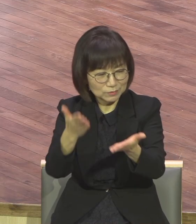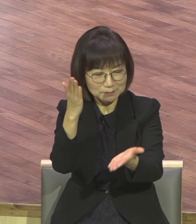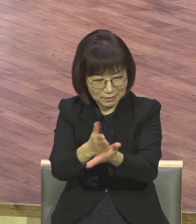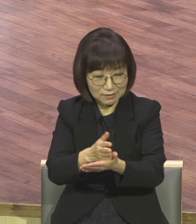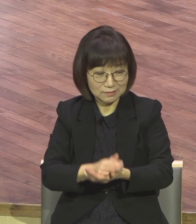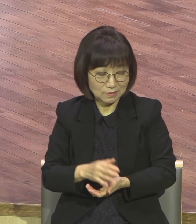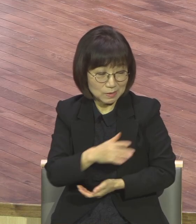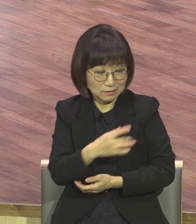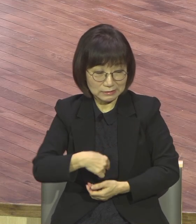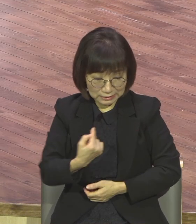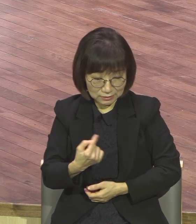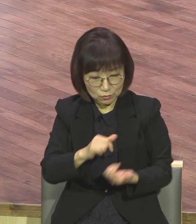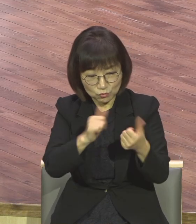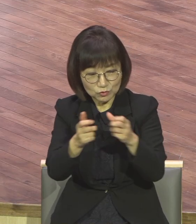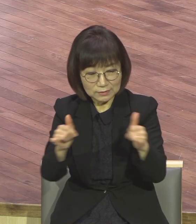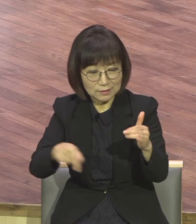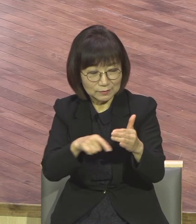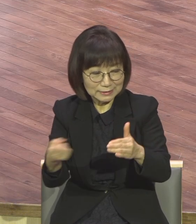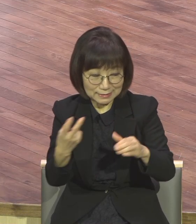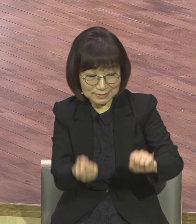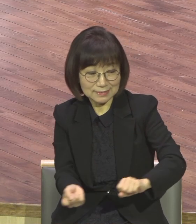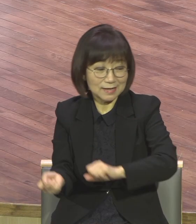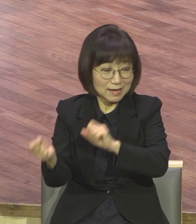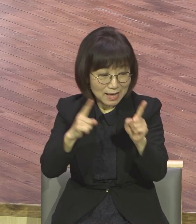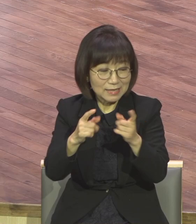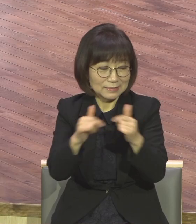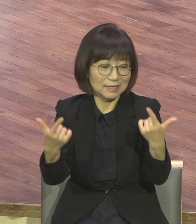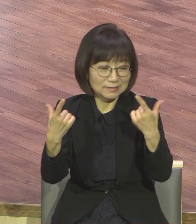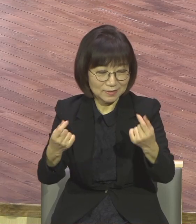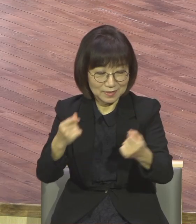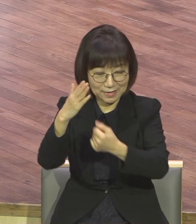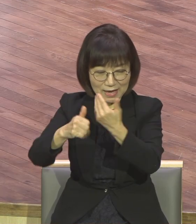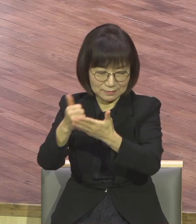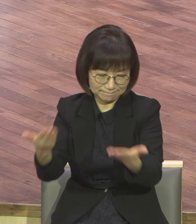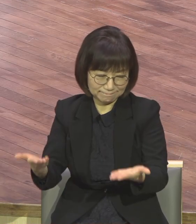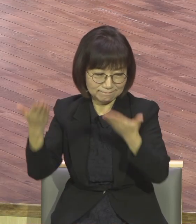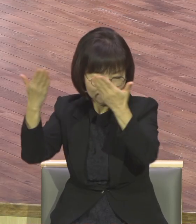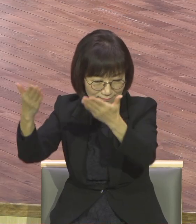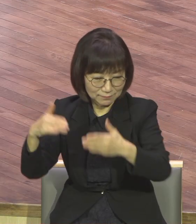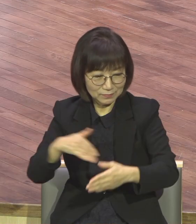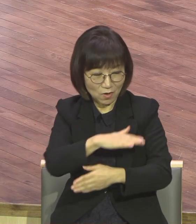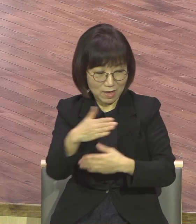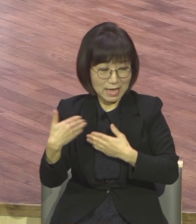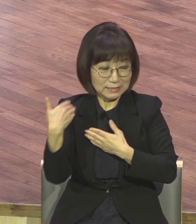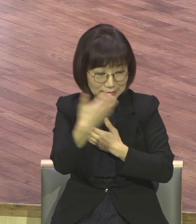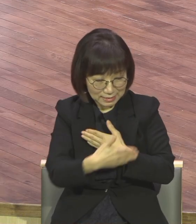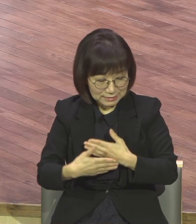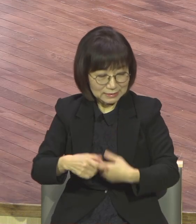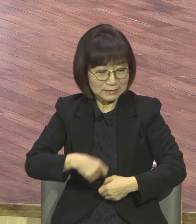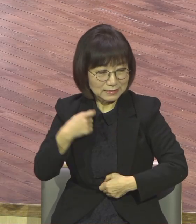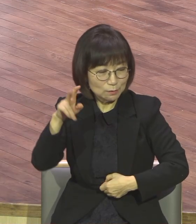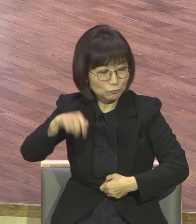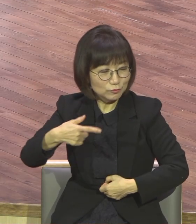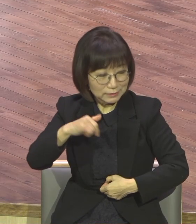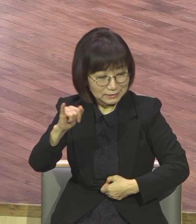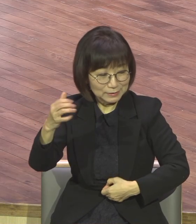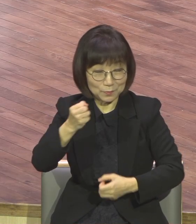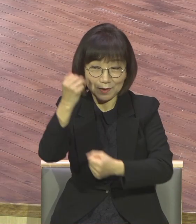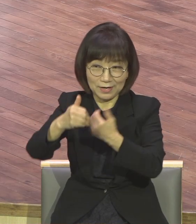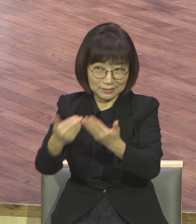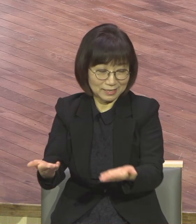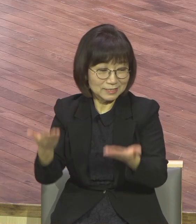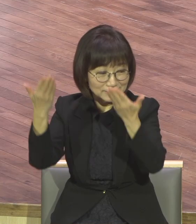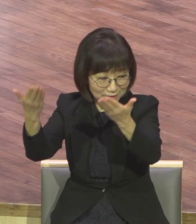말고 오직 너희 자신을 죽은 자 가운데서 다시 살아난 자 같이 하나님께 드리며 너희 지체를 의의 무기로